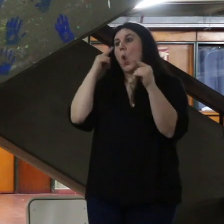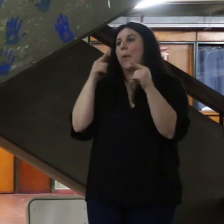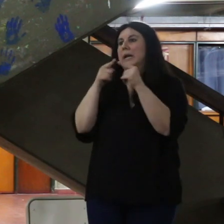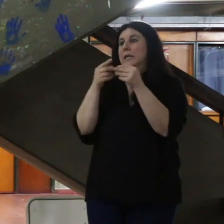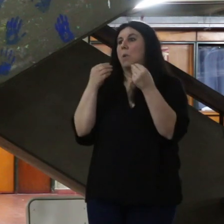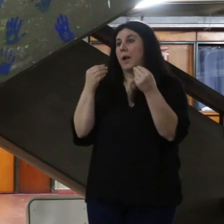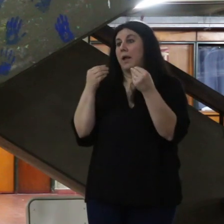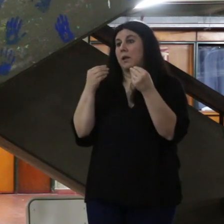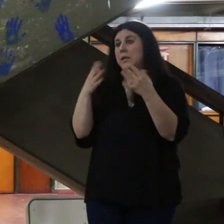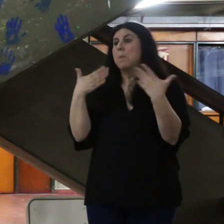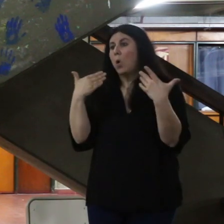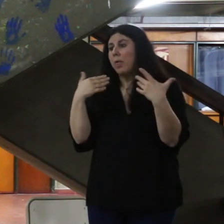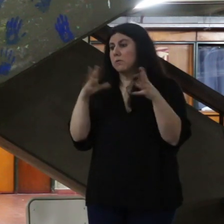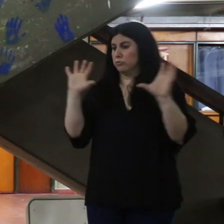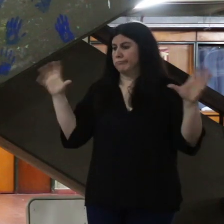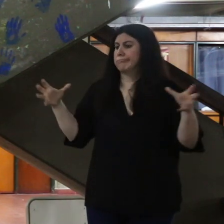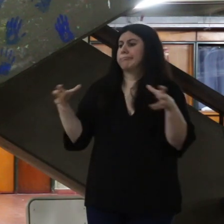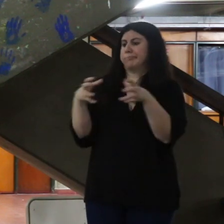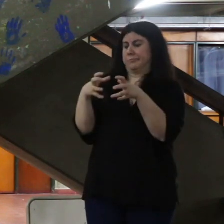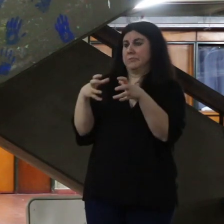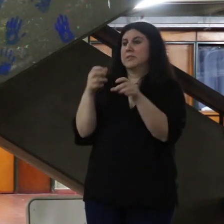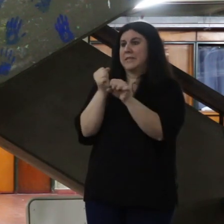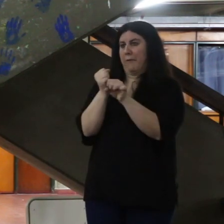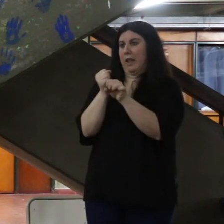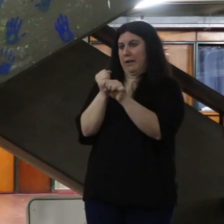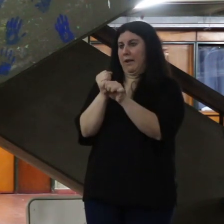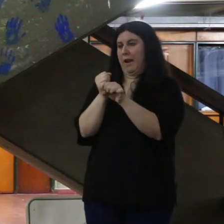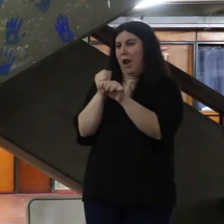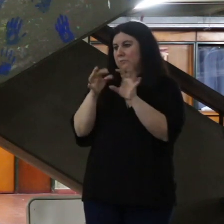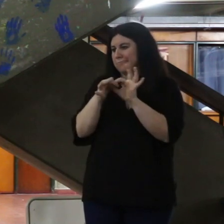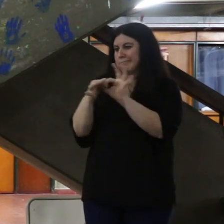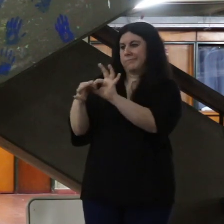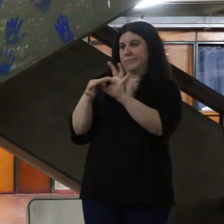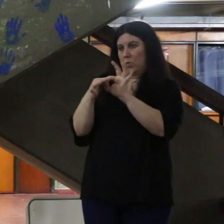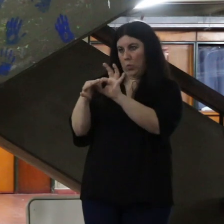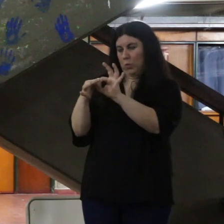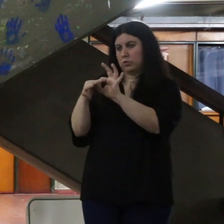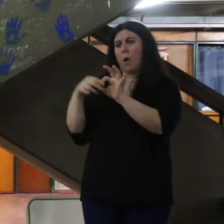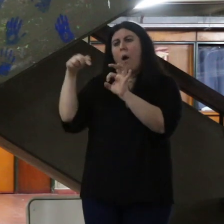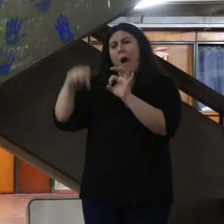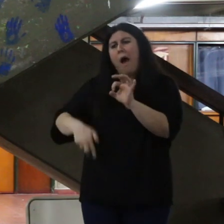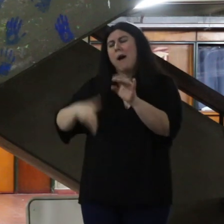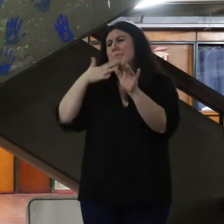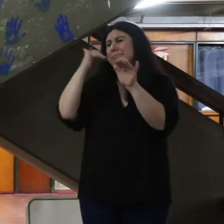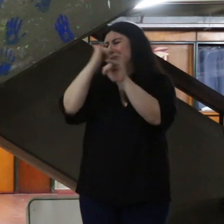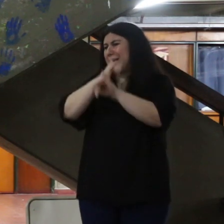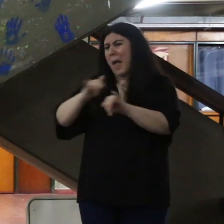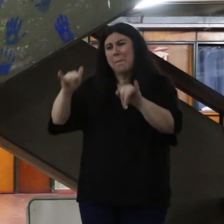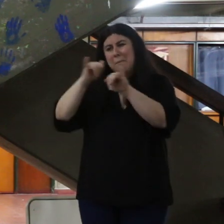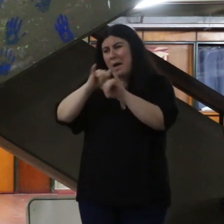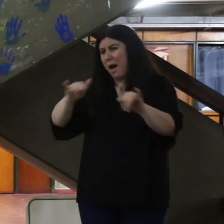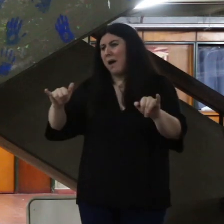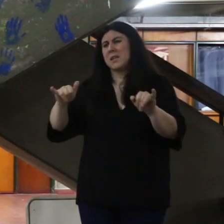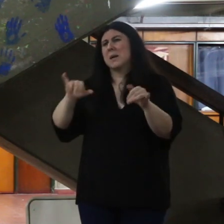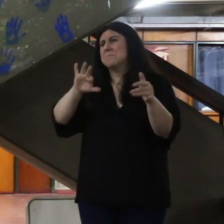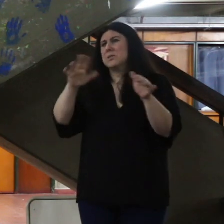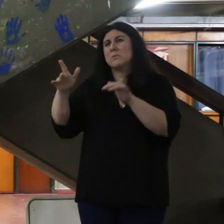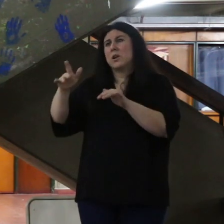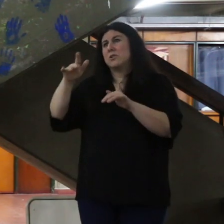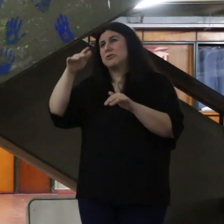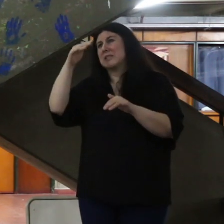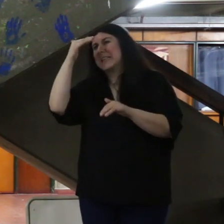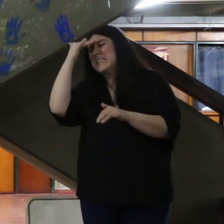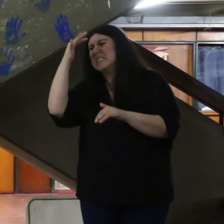al otro. Hoy hay discursos, hay campañas. Digo, yo creo que hace 15, 20